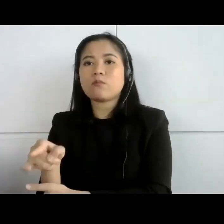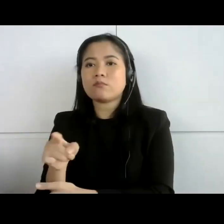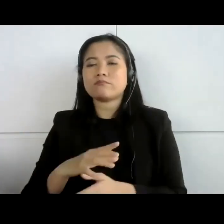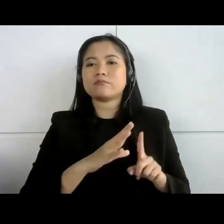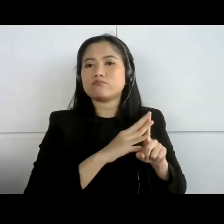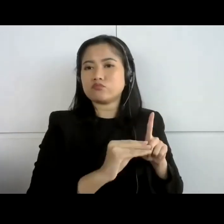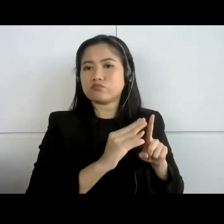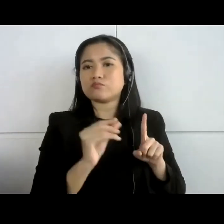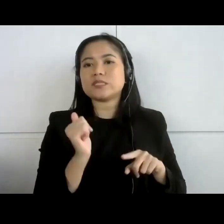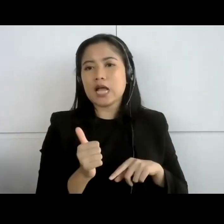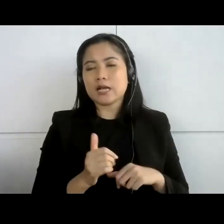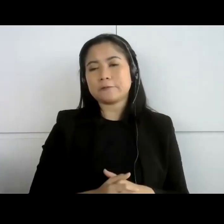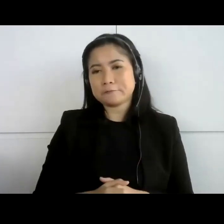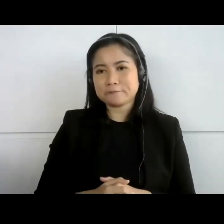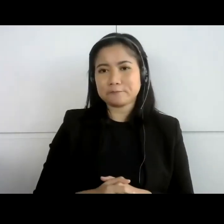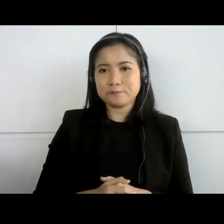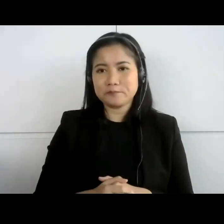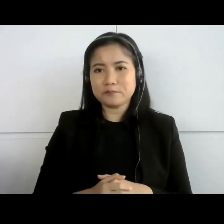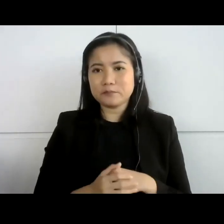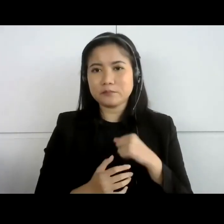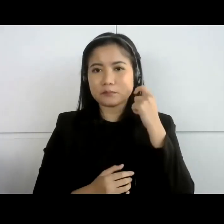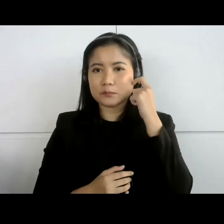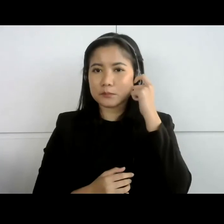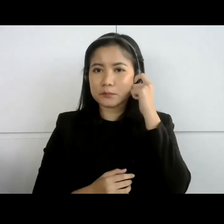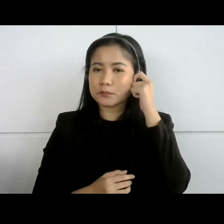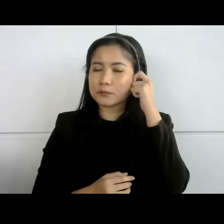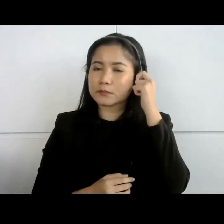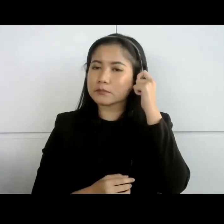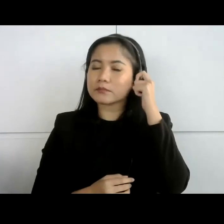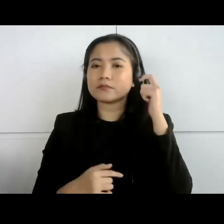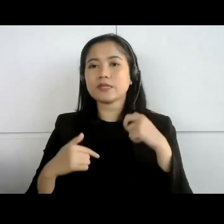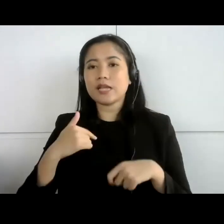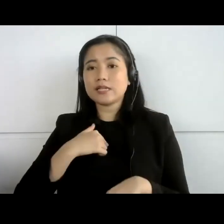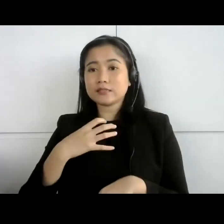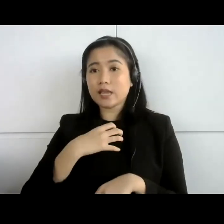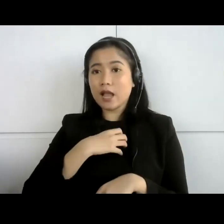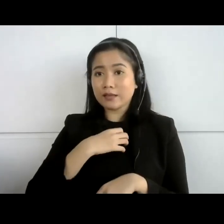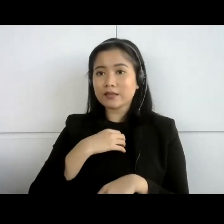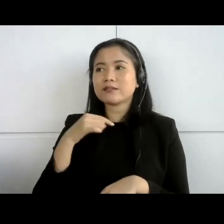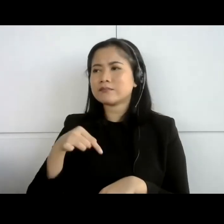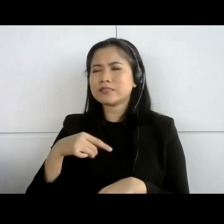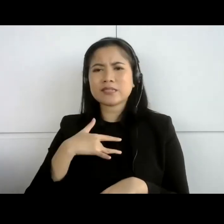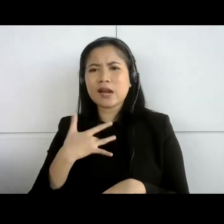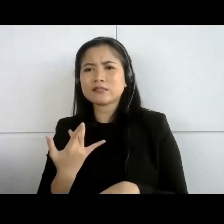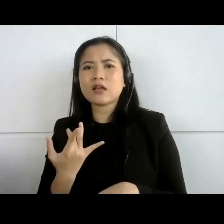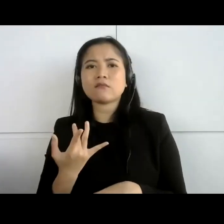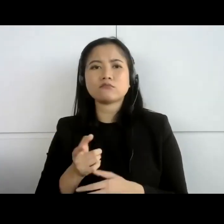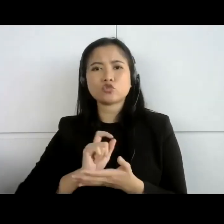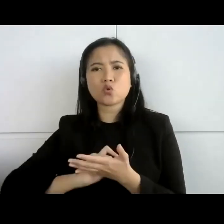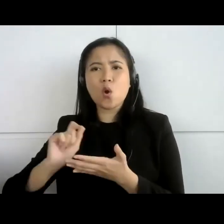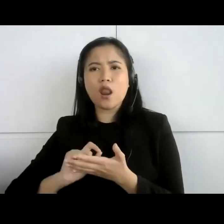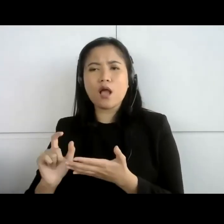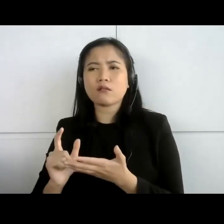langsung pendampingan yang dilakukan oleh Yayasan Sayangi Tunas Cilik. Saya yakin, saya rasa juga kan masih banyak sekolah-sekolah yang